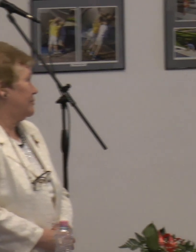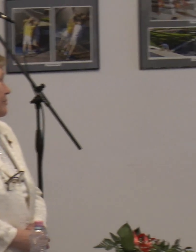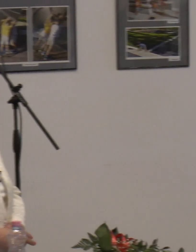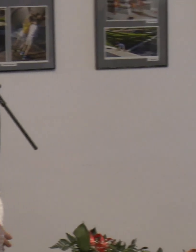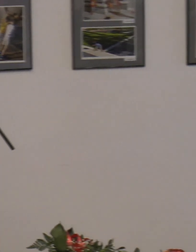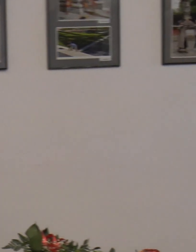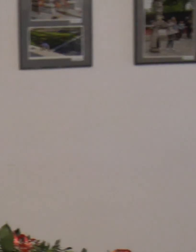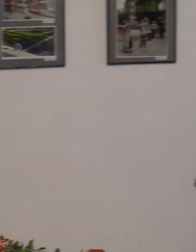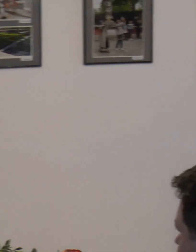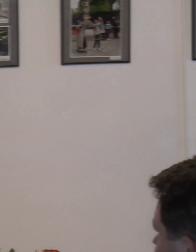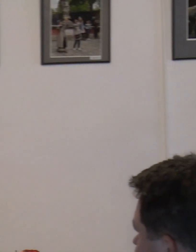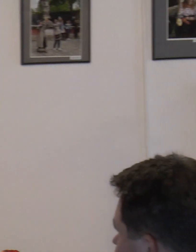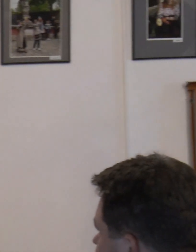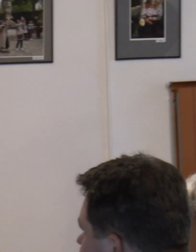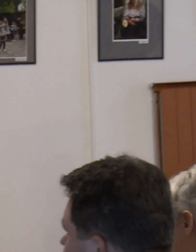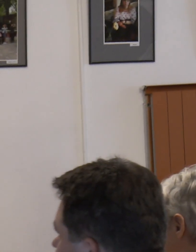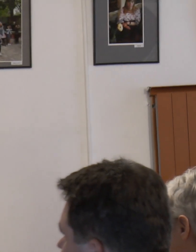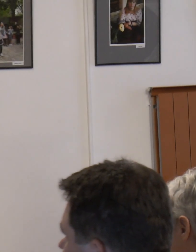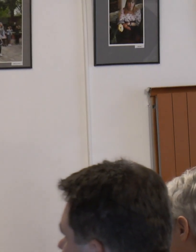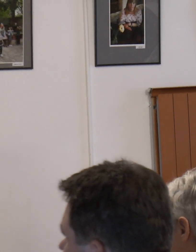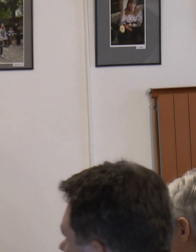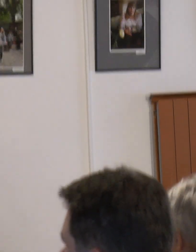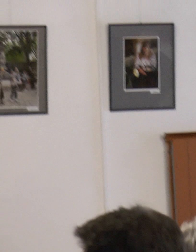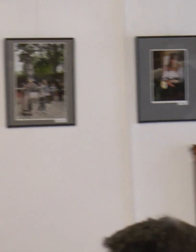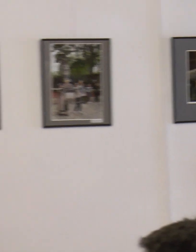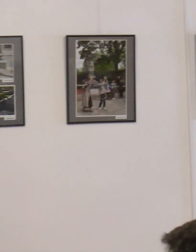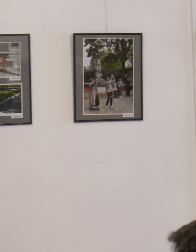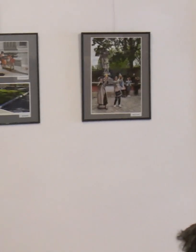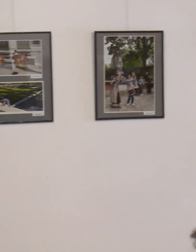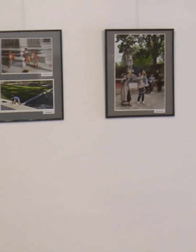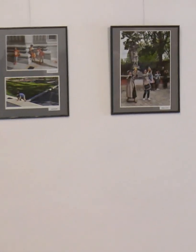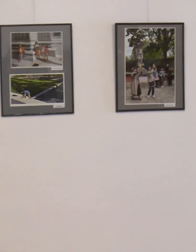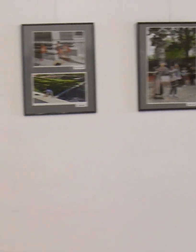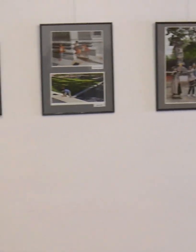verset, amit hallhattunk öntől.